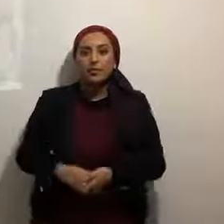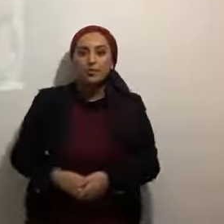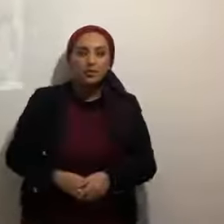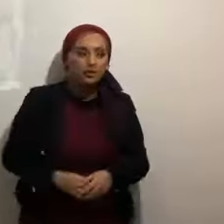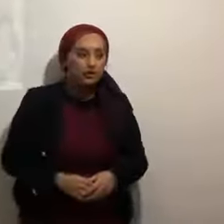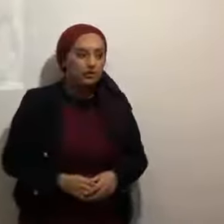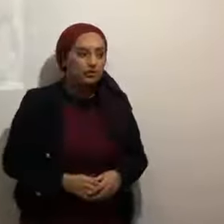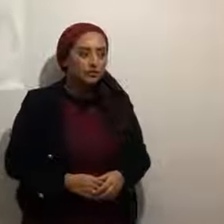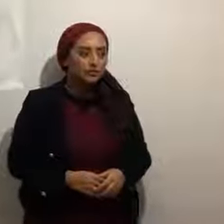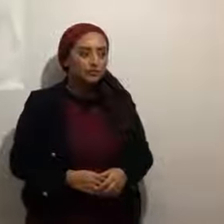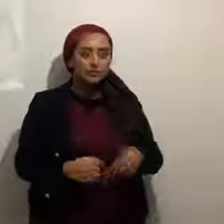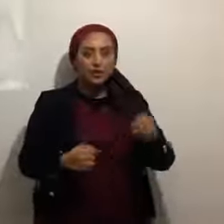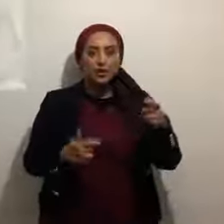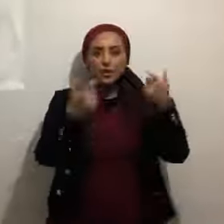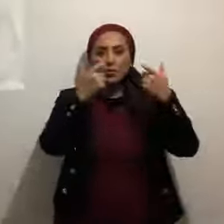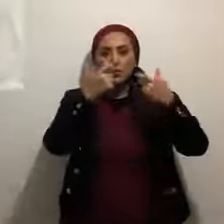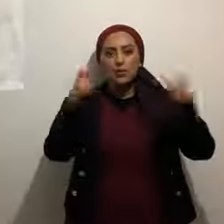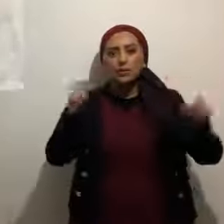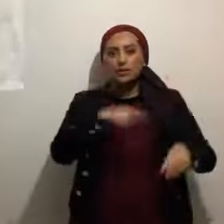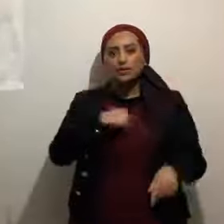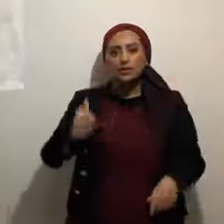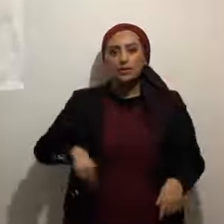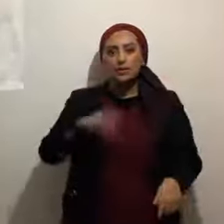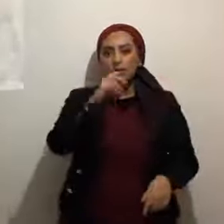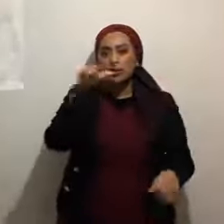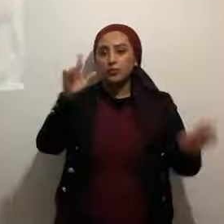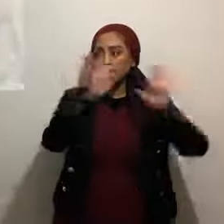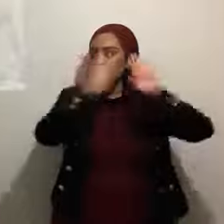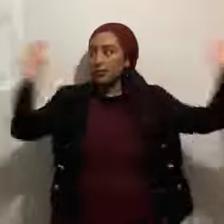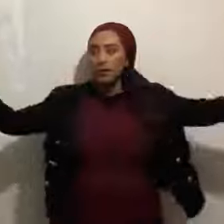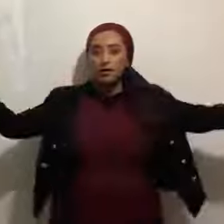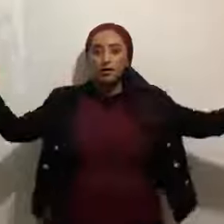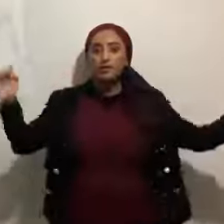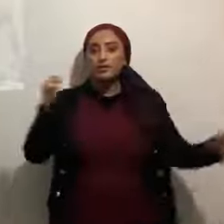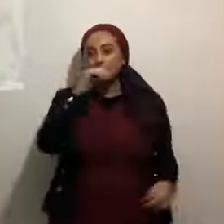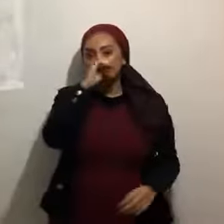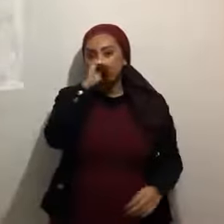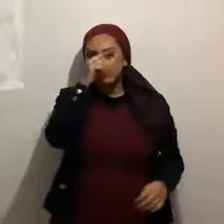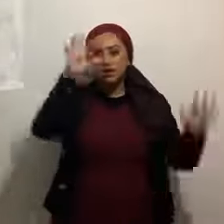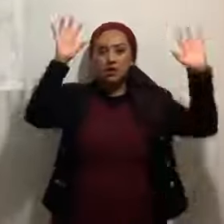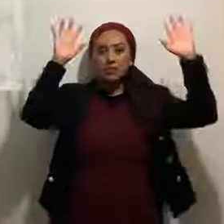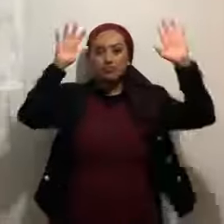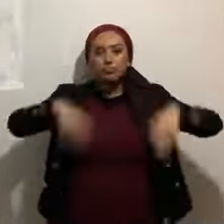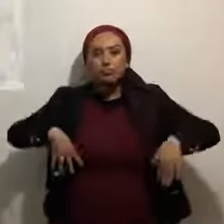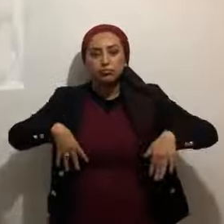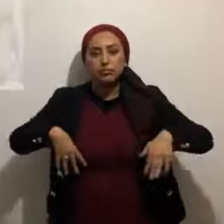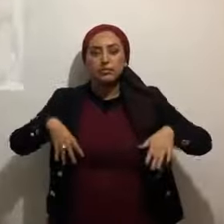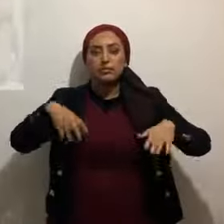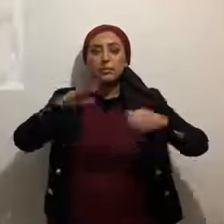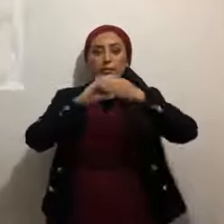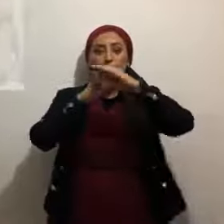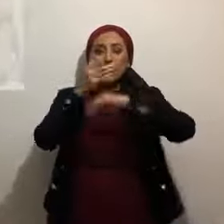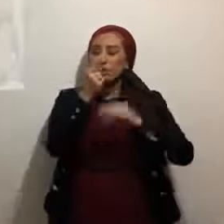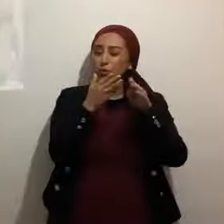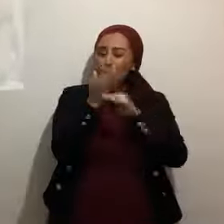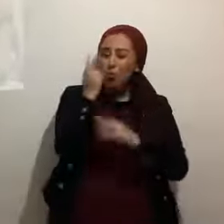La gran muralla china, repito para que vayan anotando estas ideas, cayó. Es decir, a través de un hombre, de un